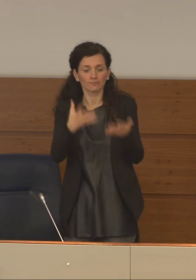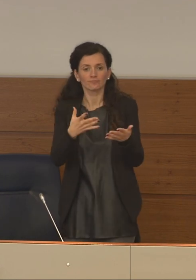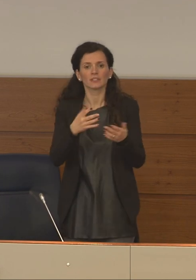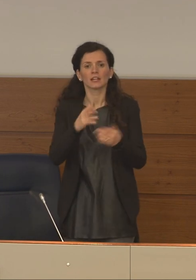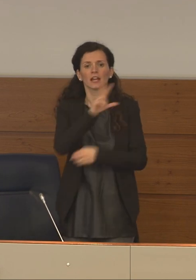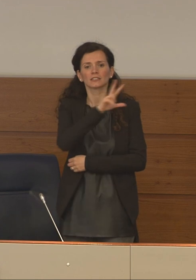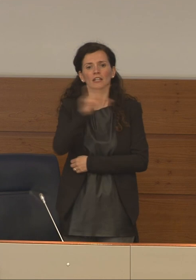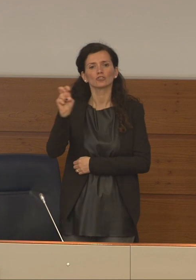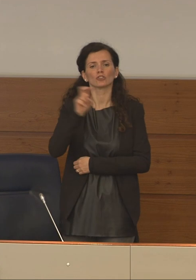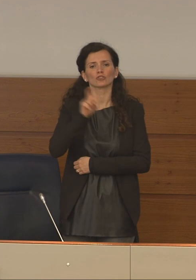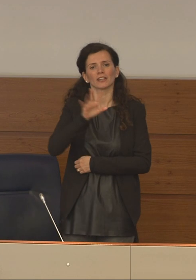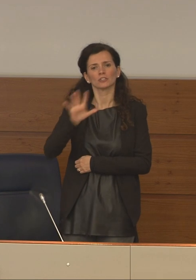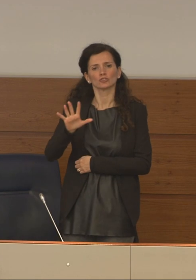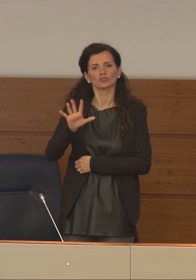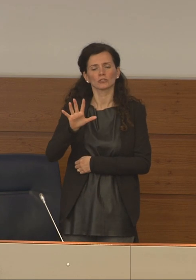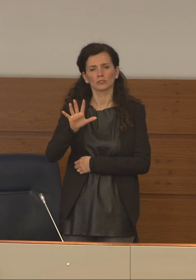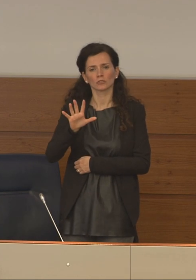325